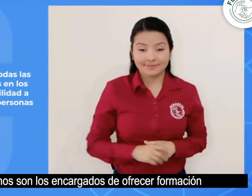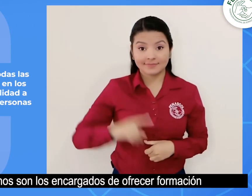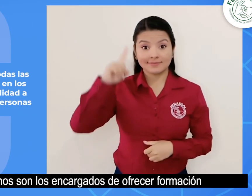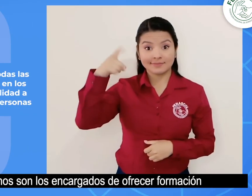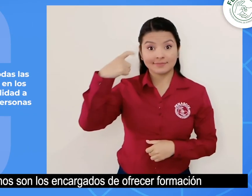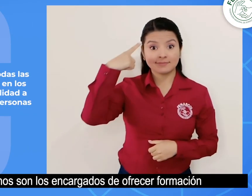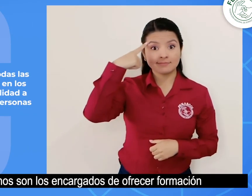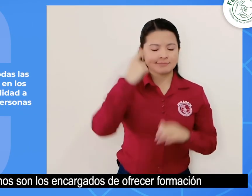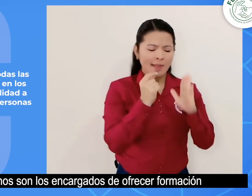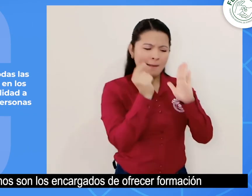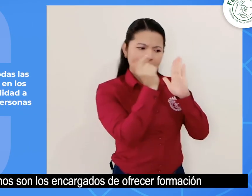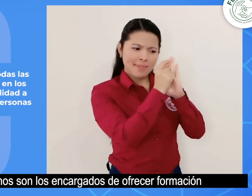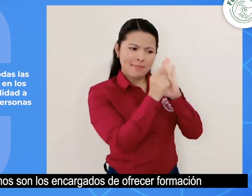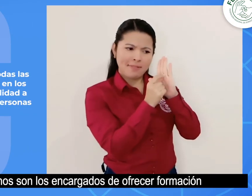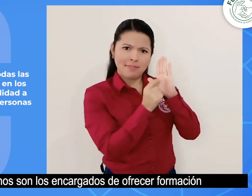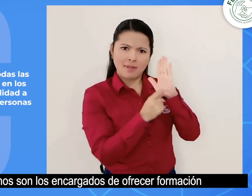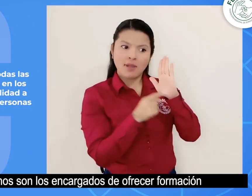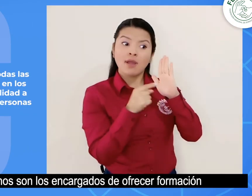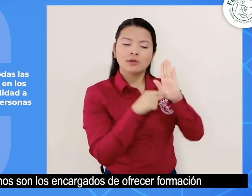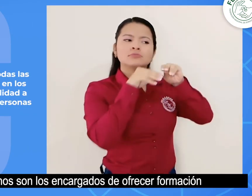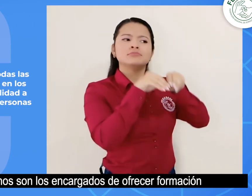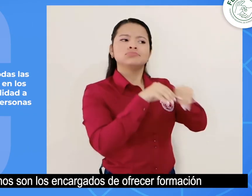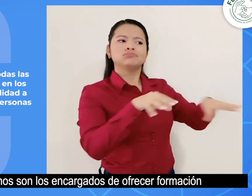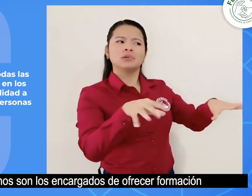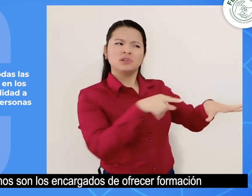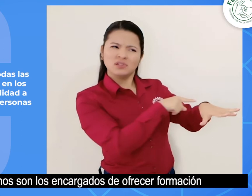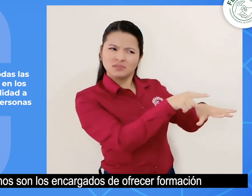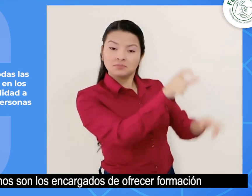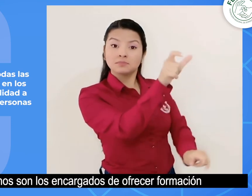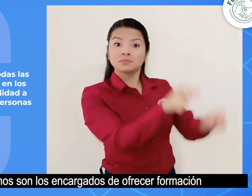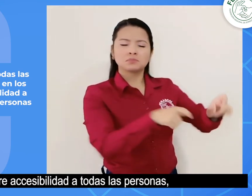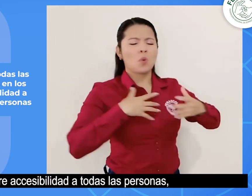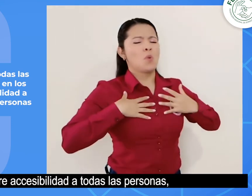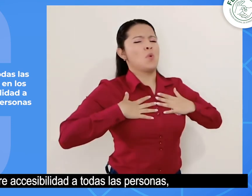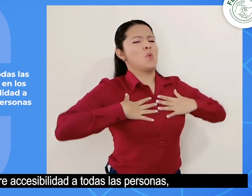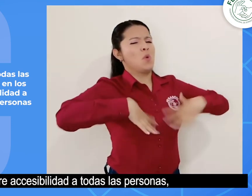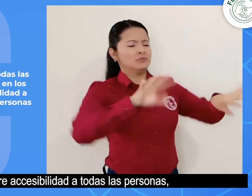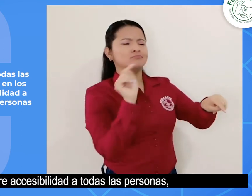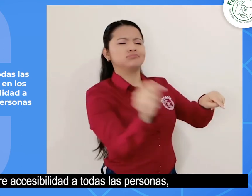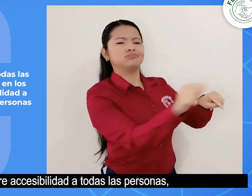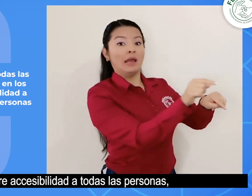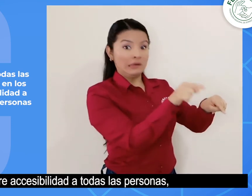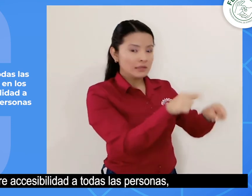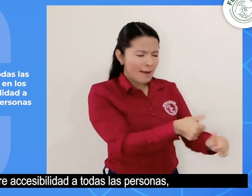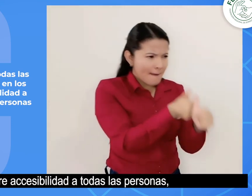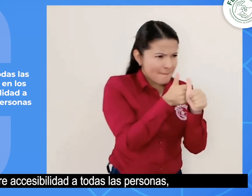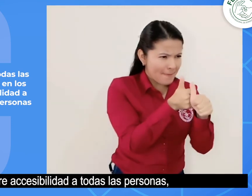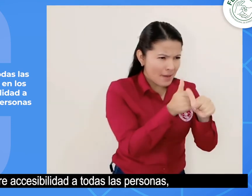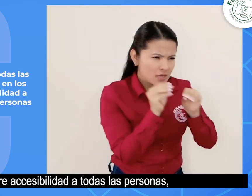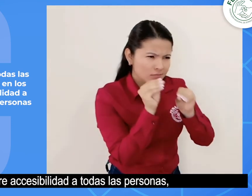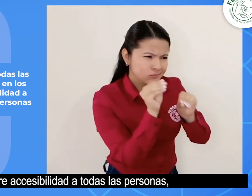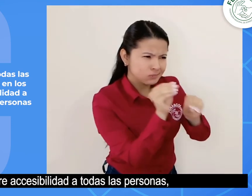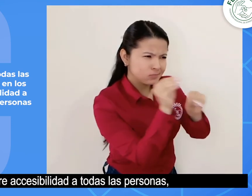Los gobiernos son los encargados de ofrecer formación sobre accesibilidad a